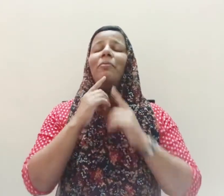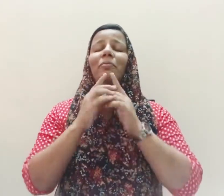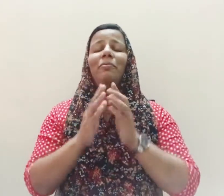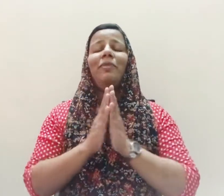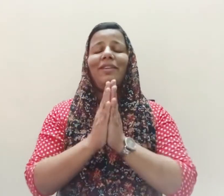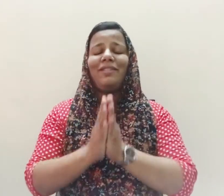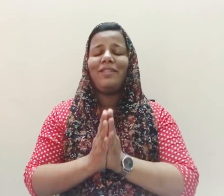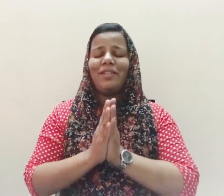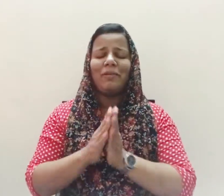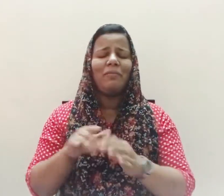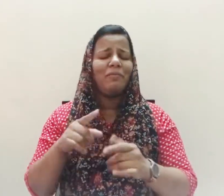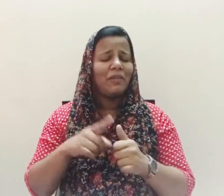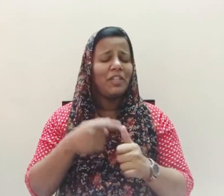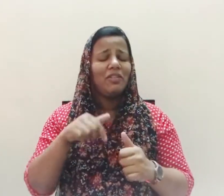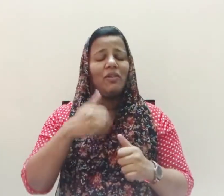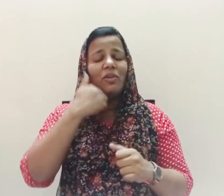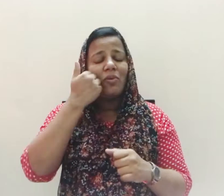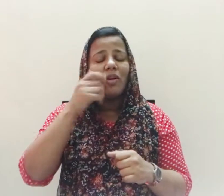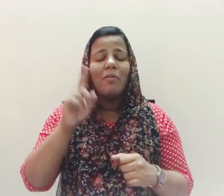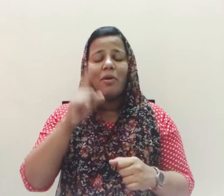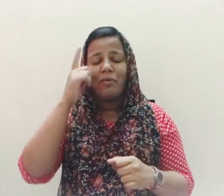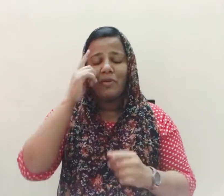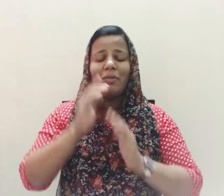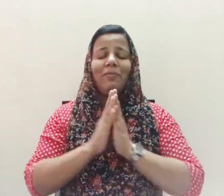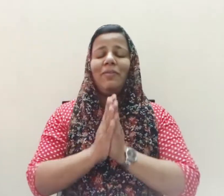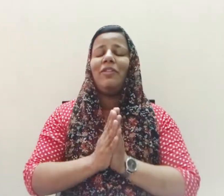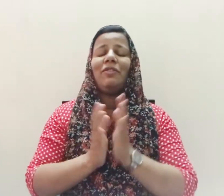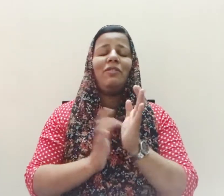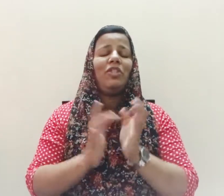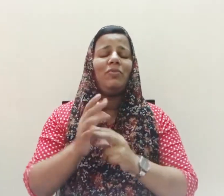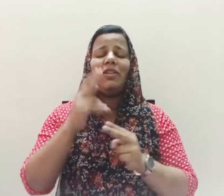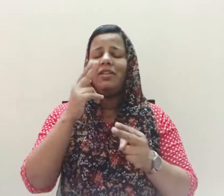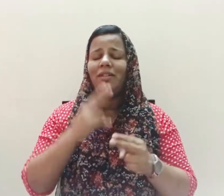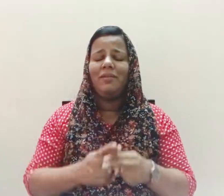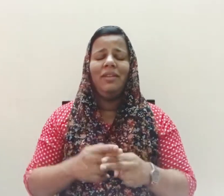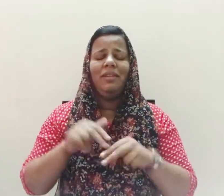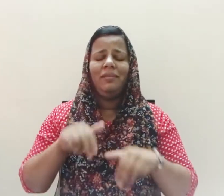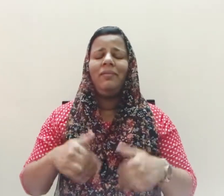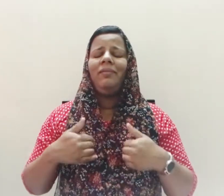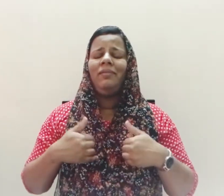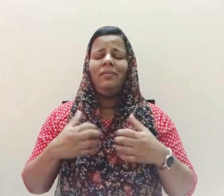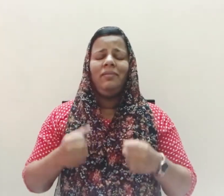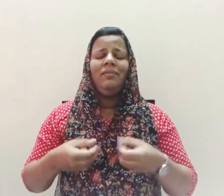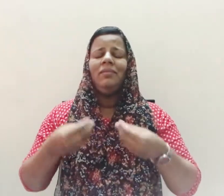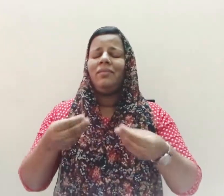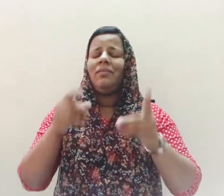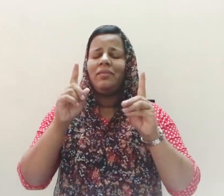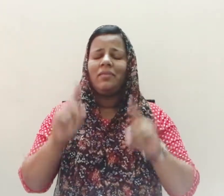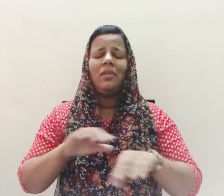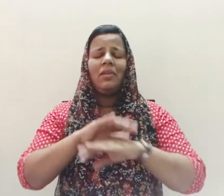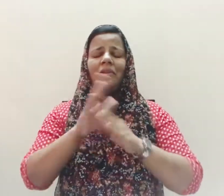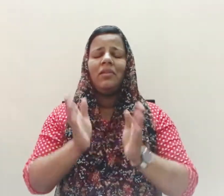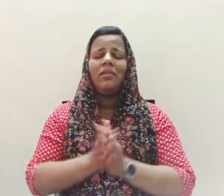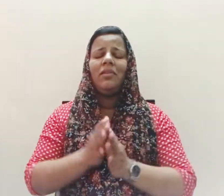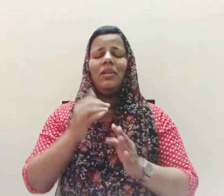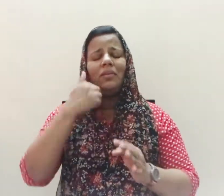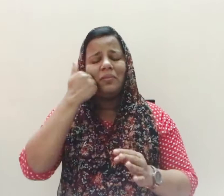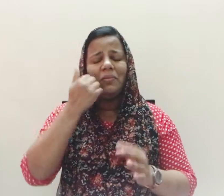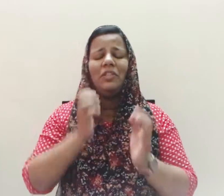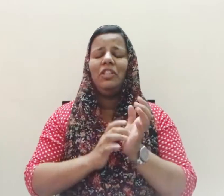കർത്താവേ, പ്രത്യേകിച്ച് രോഗികളായിരിക്കുന്നവർക്ക് വേണ്ടി പ്രാർത്ഥിക്കുന്നു. യേശു ക്രിസ്തുവിൻ്റെ നാമത്തിൽ അവർ സൗഖ്യമാകട്ടെ. എല്ലാ രോഗത്തിനും അങ്ങ് നല്ല വൈദ്യനം. ആ